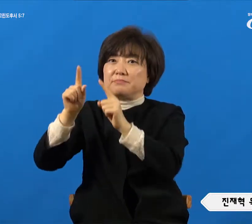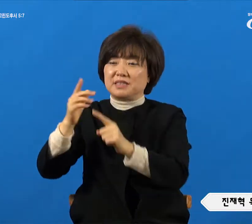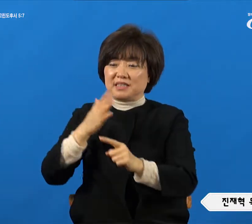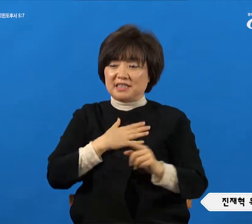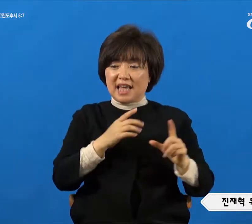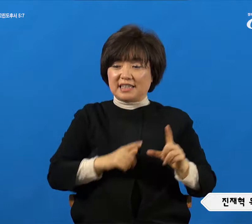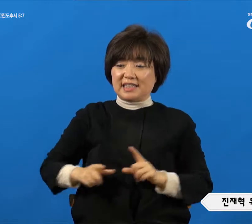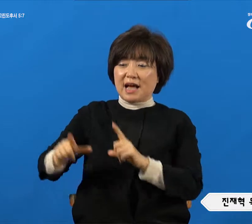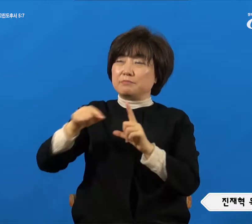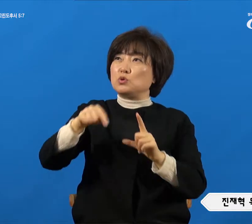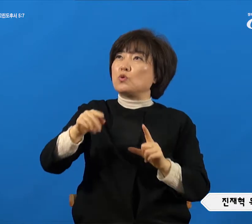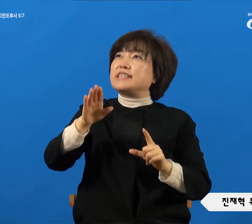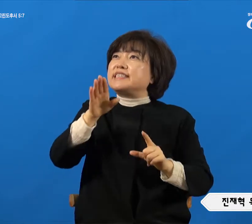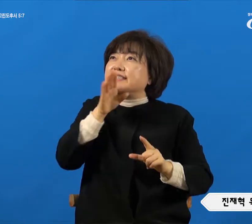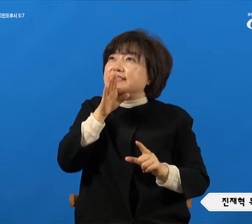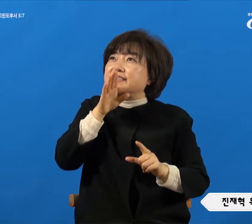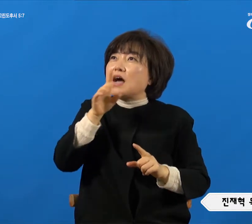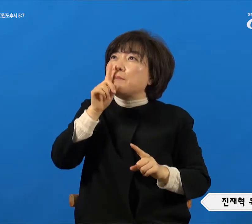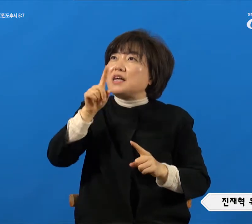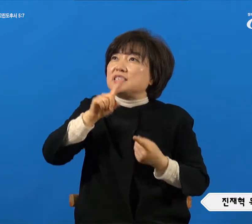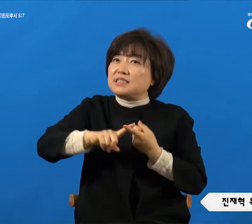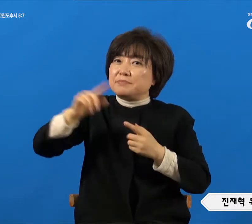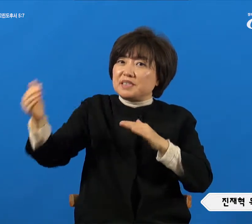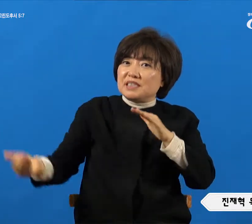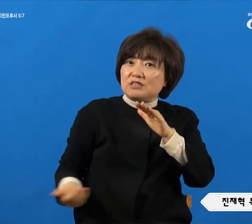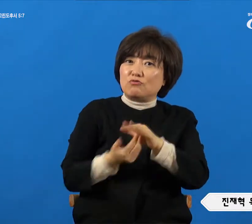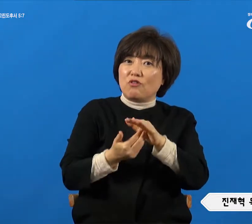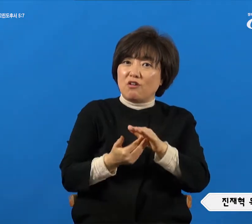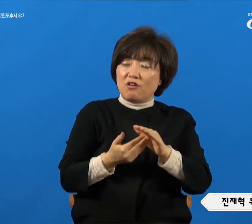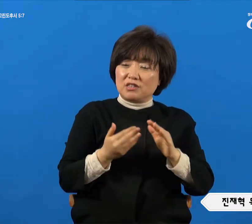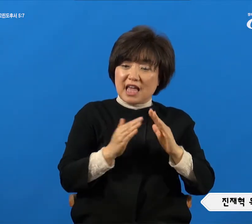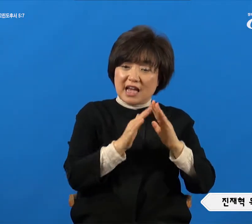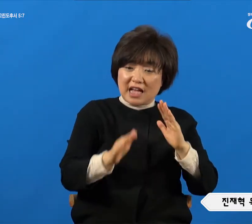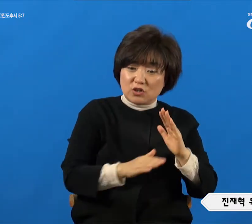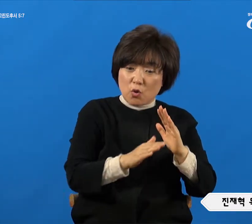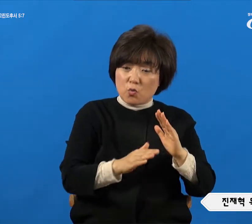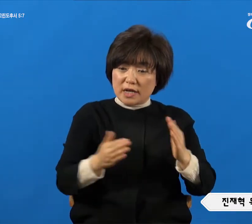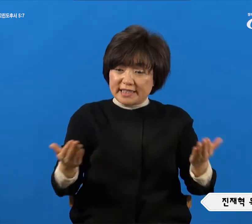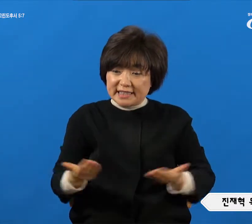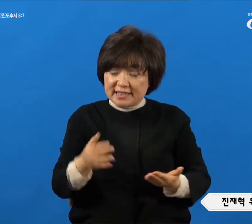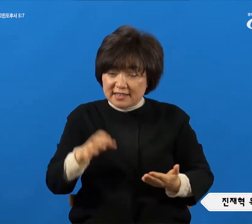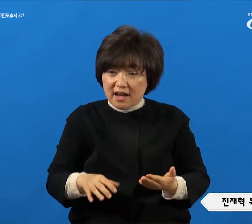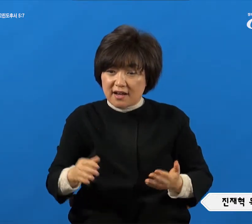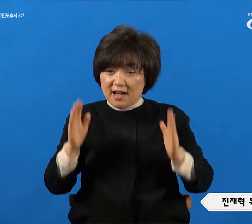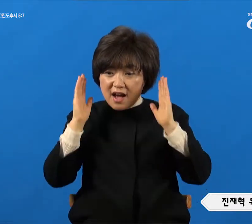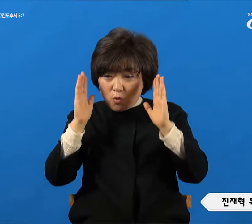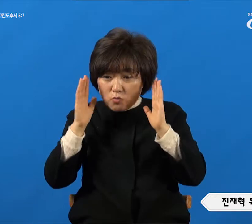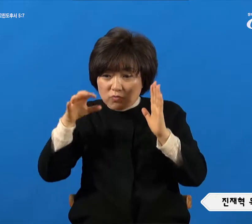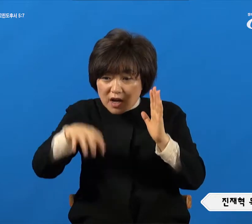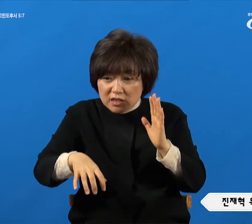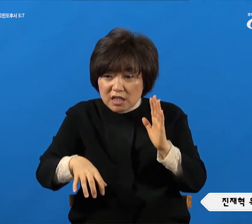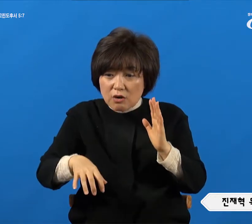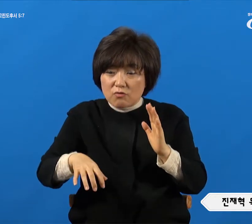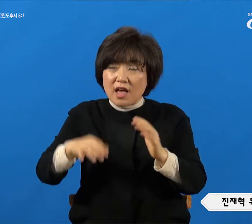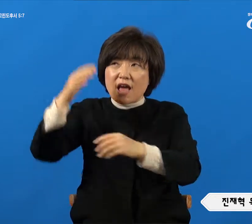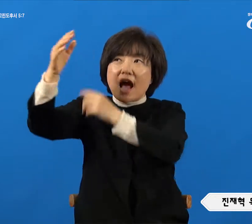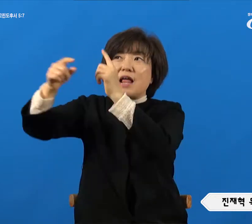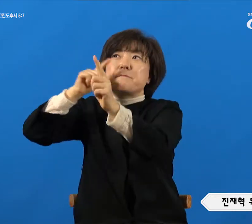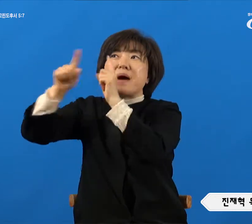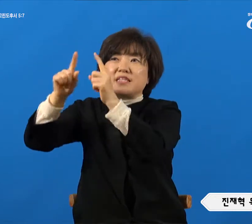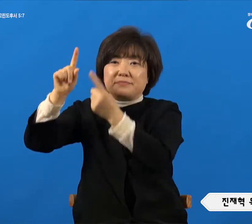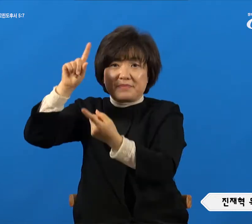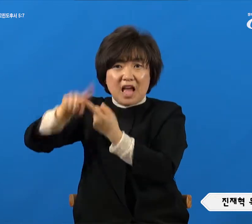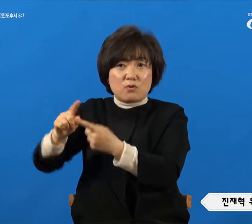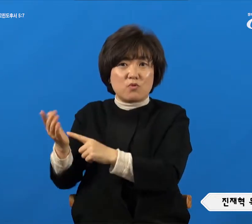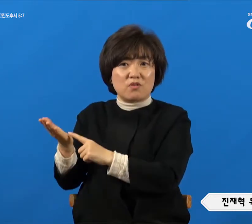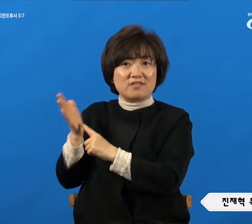내 삶 가운데 실제적으로 우리의 가정과 삶 가운데, 우리의 직장과 학업 가운데